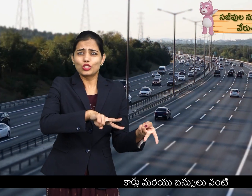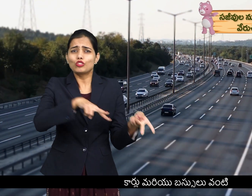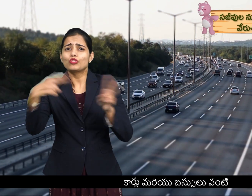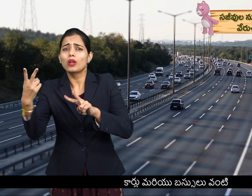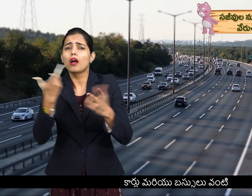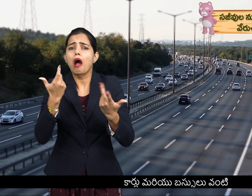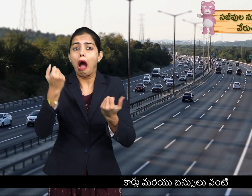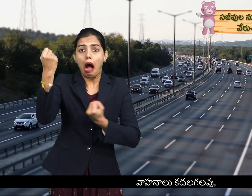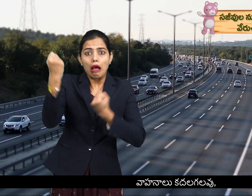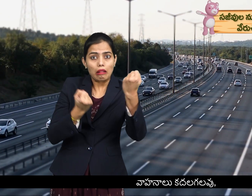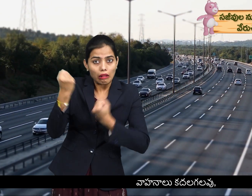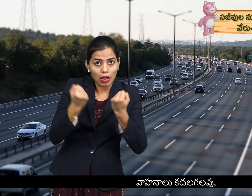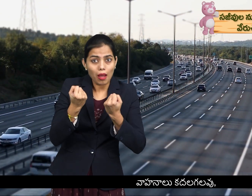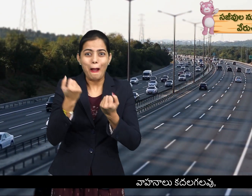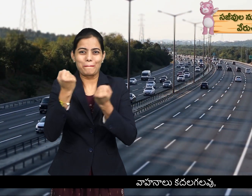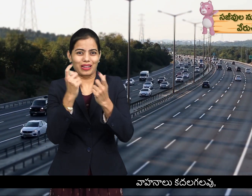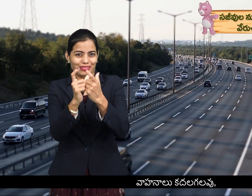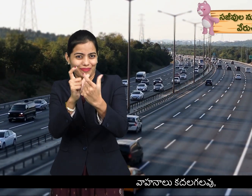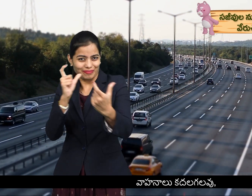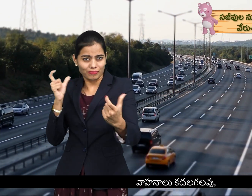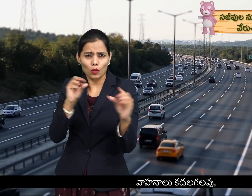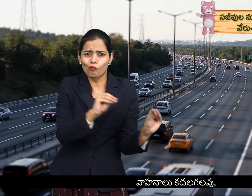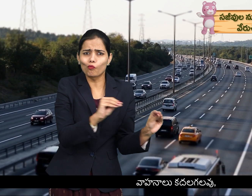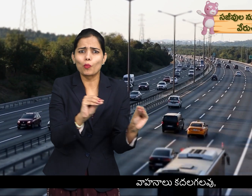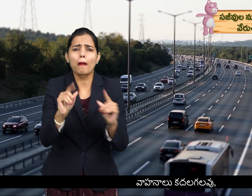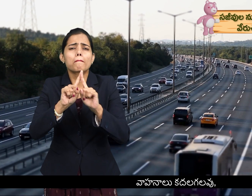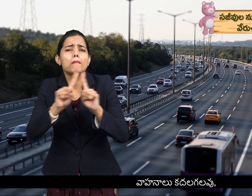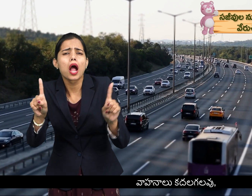కార్లు మరియు బస్సులు వంటి వాహనాలు కదలగలవు.